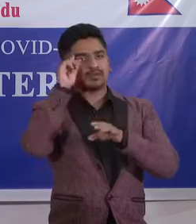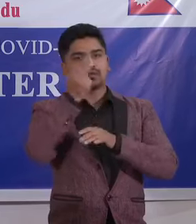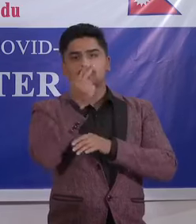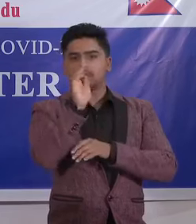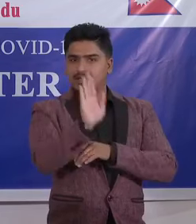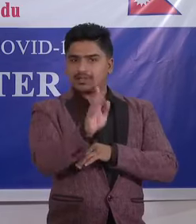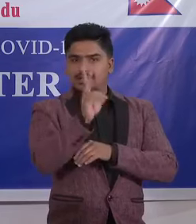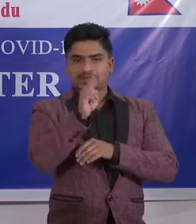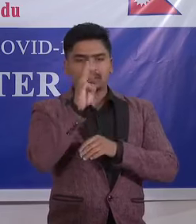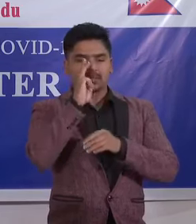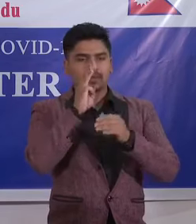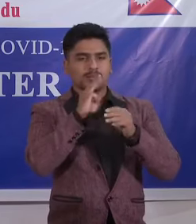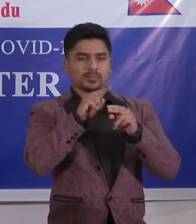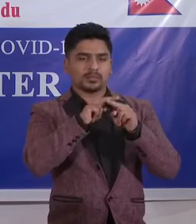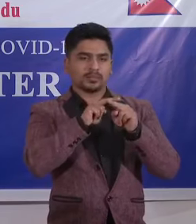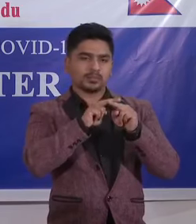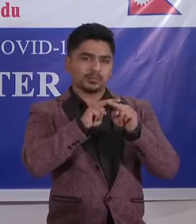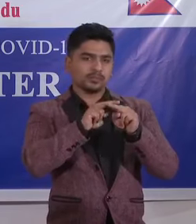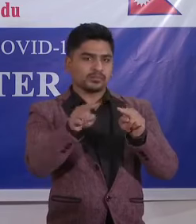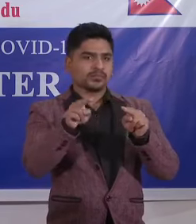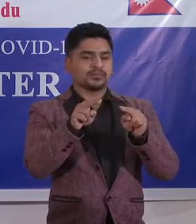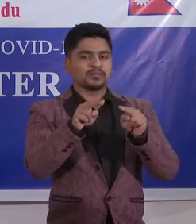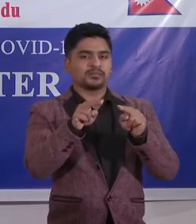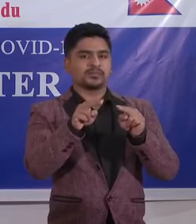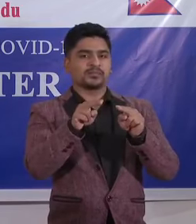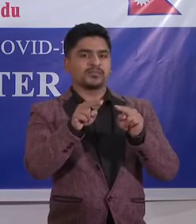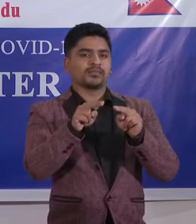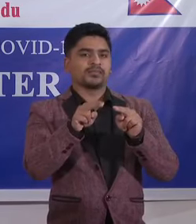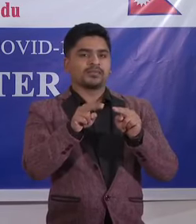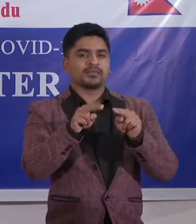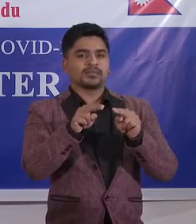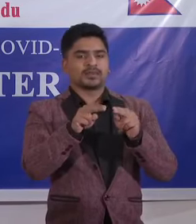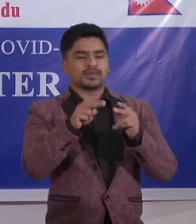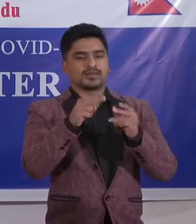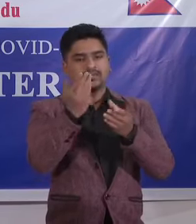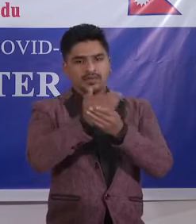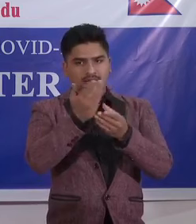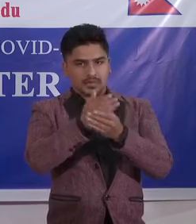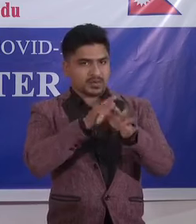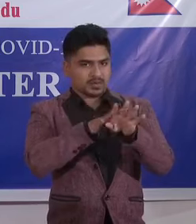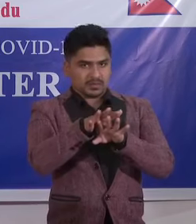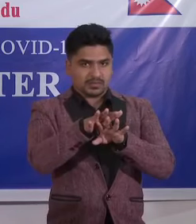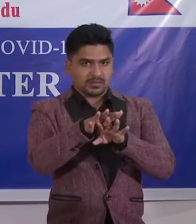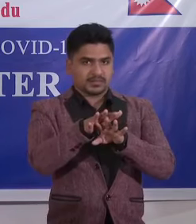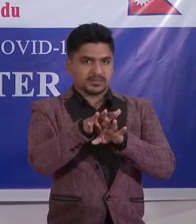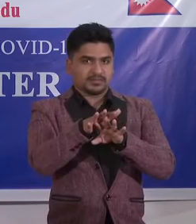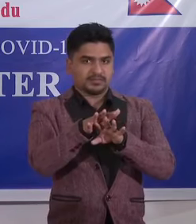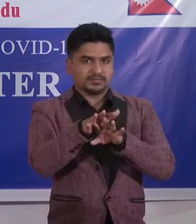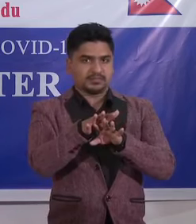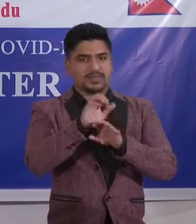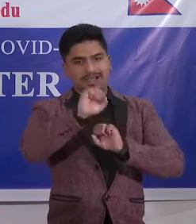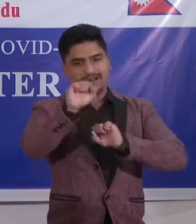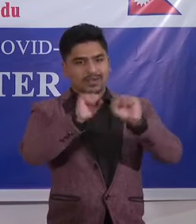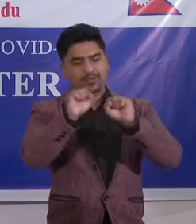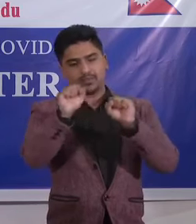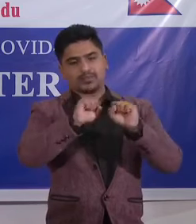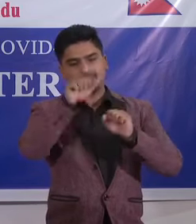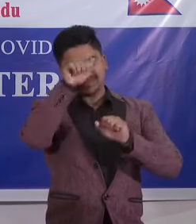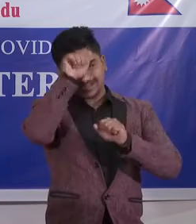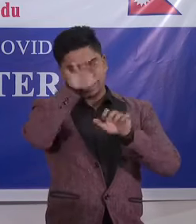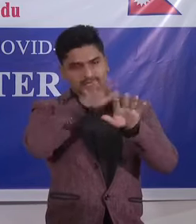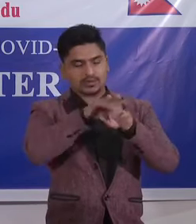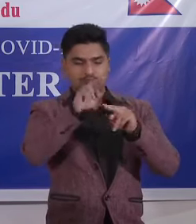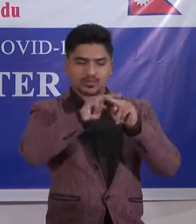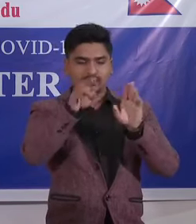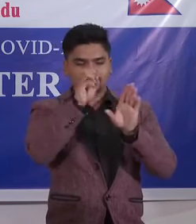तेसमा प्रयाप्त यो डकुमेंट हरो आफनो बिभरान हरो प्रयाप्त